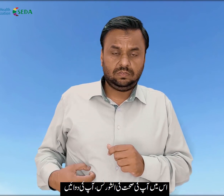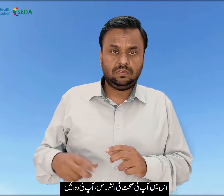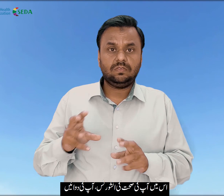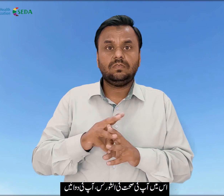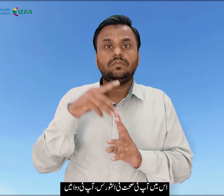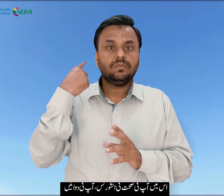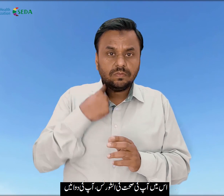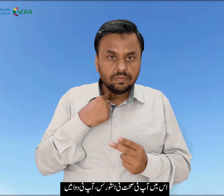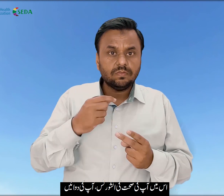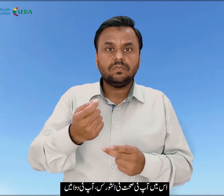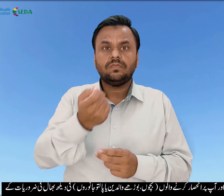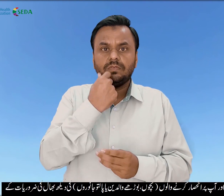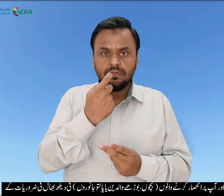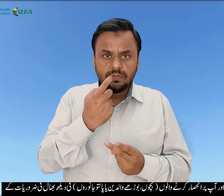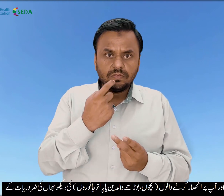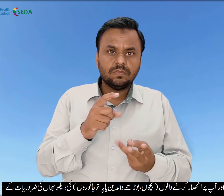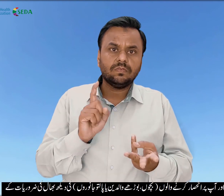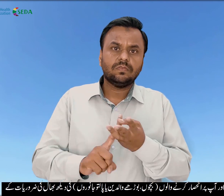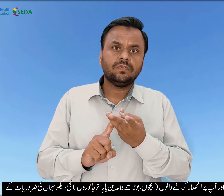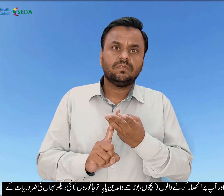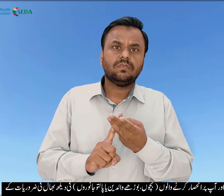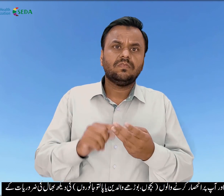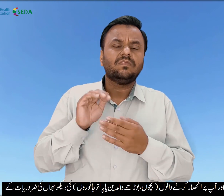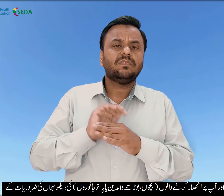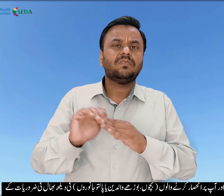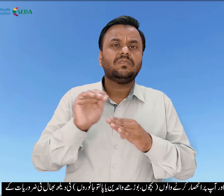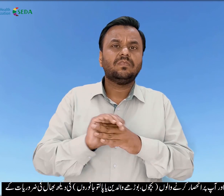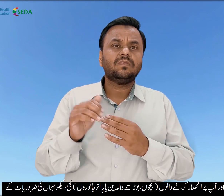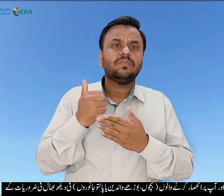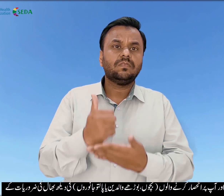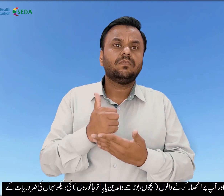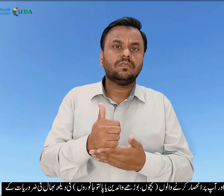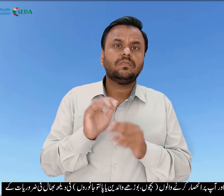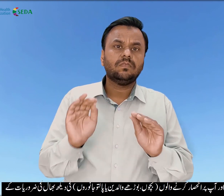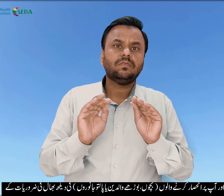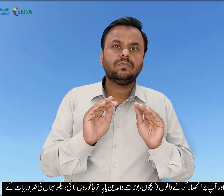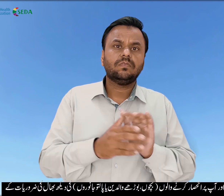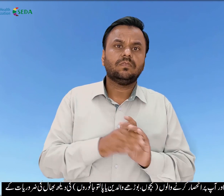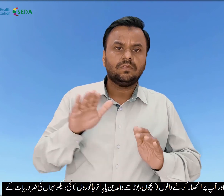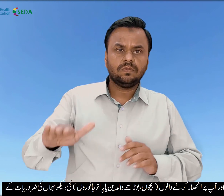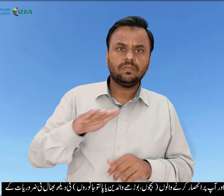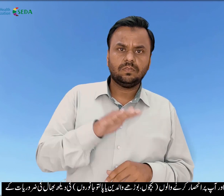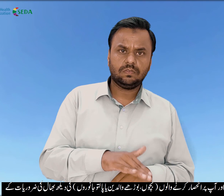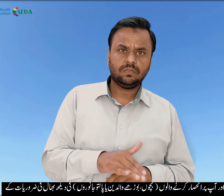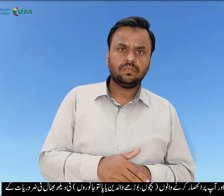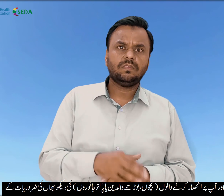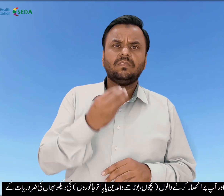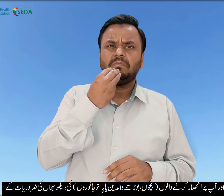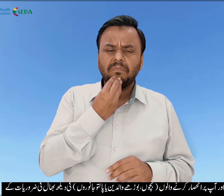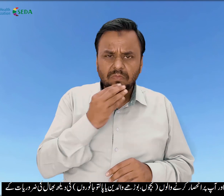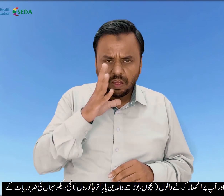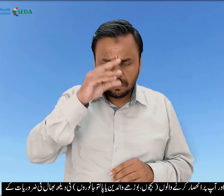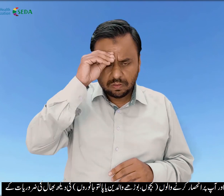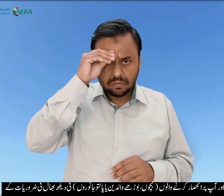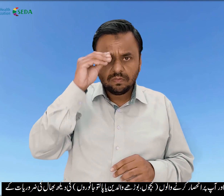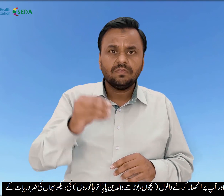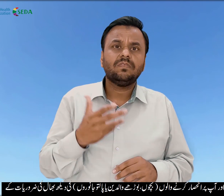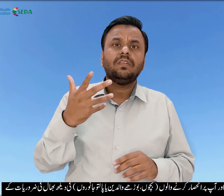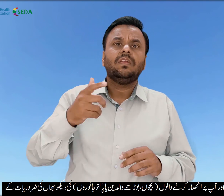دوائیں اور آپ پر انحصار کرنے والوں، بچوں، بوڑھے والدین یا پالتو جانوروں کی دیکھ